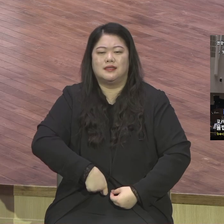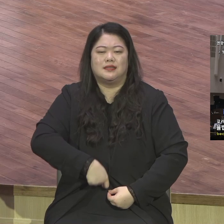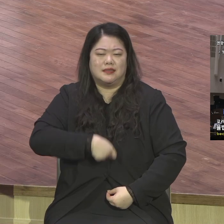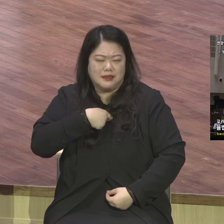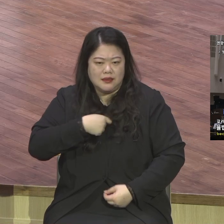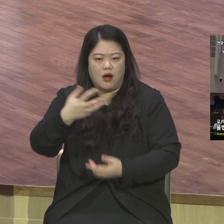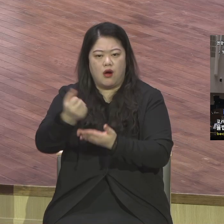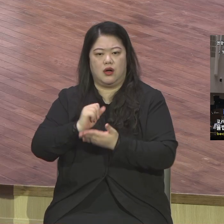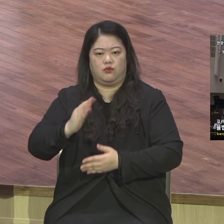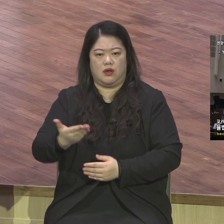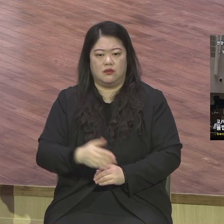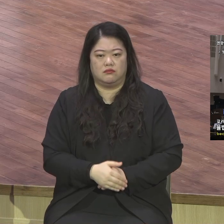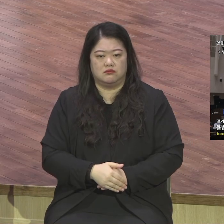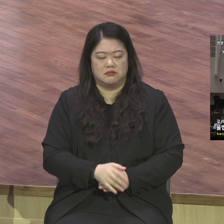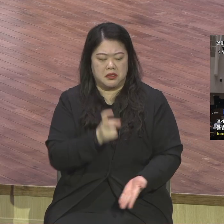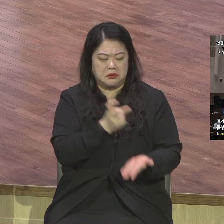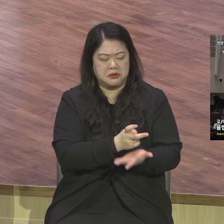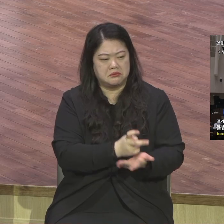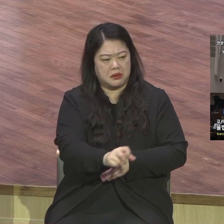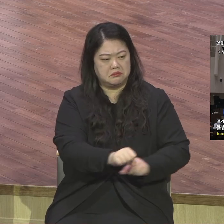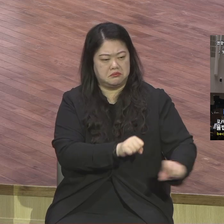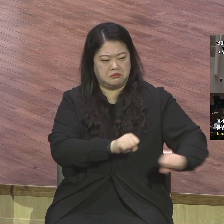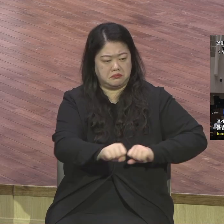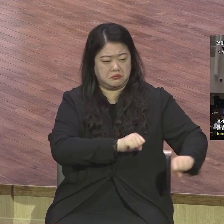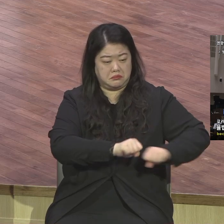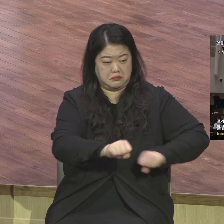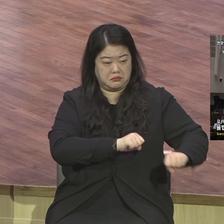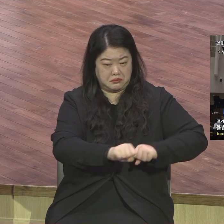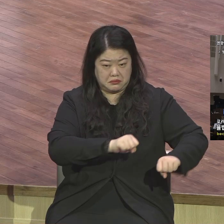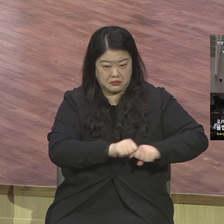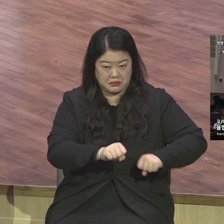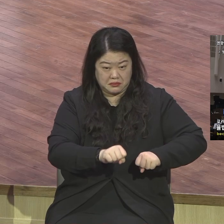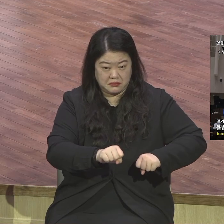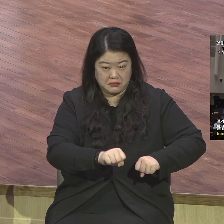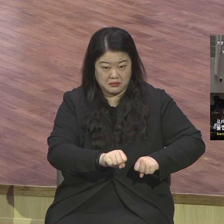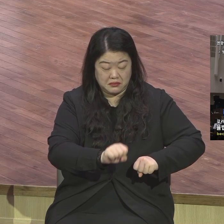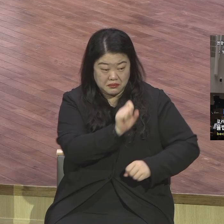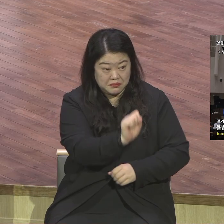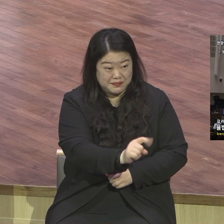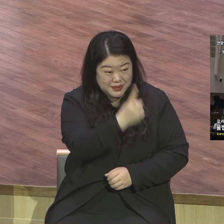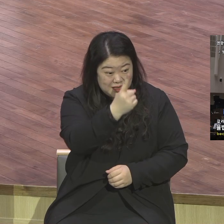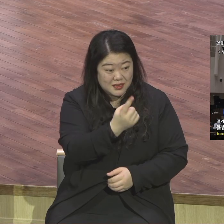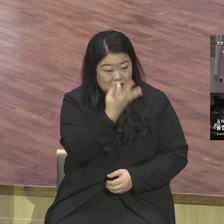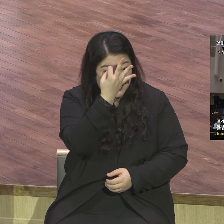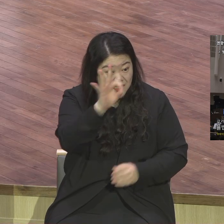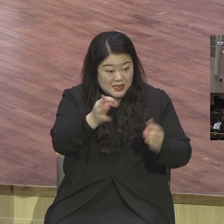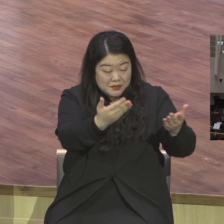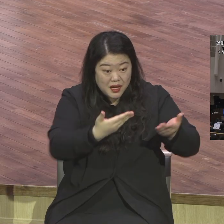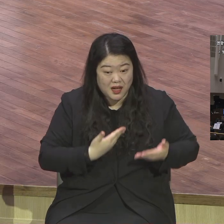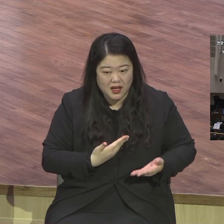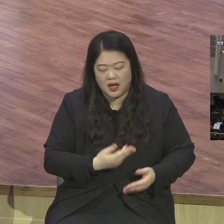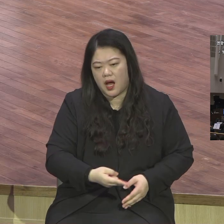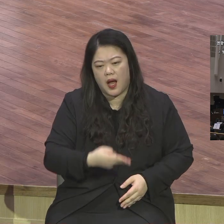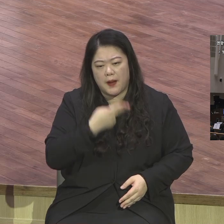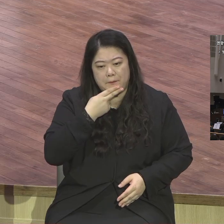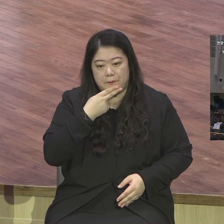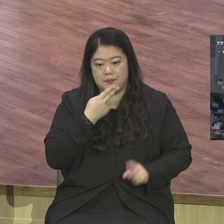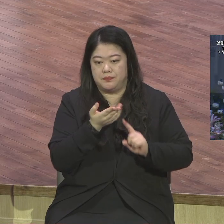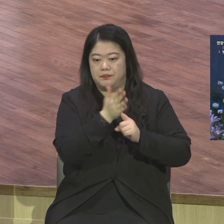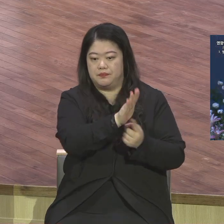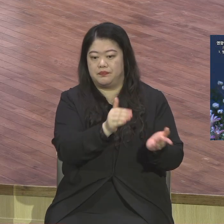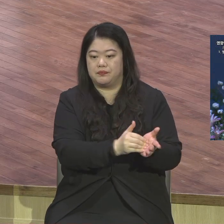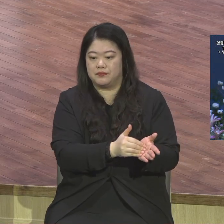함이라. 율법의 행위로서는 어렵다함을 얻을 육체가 없느니라. 우리가 어렵게 되는